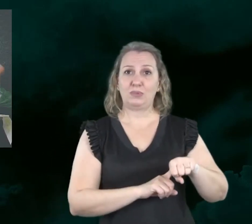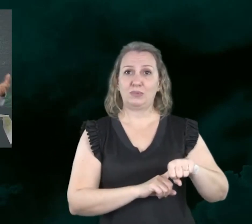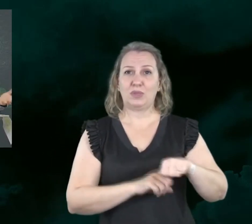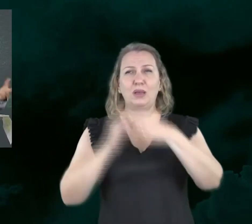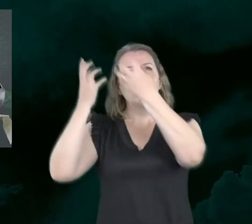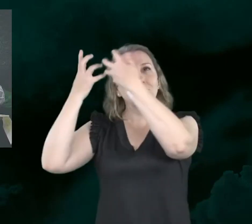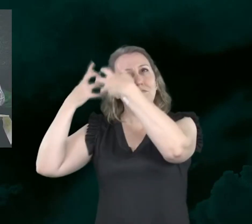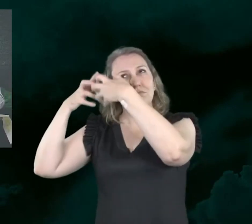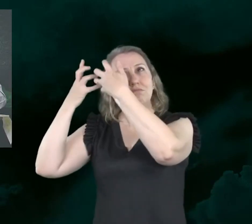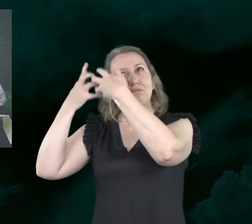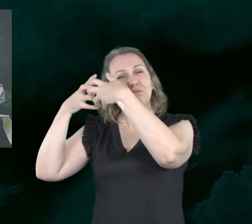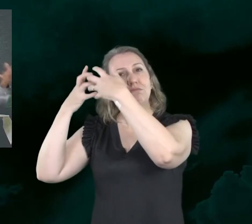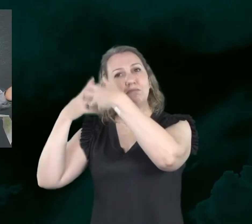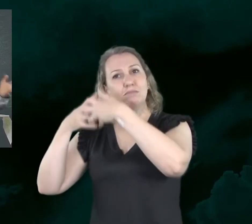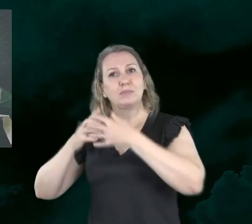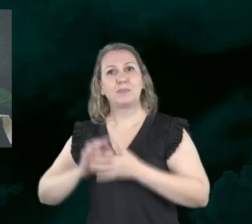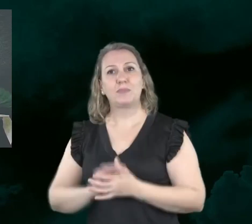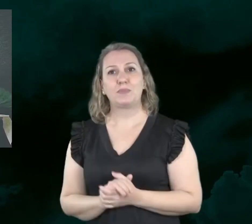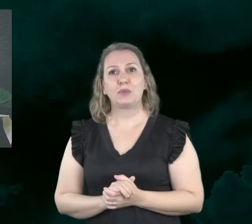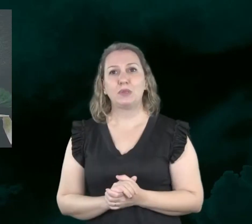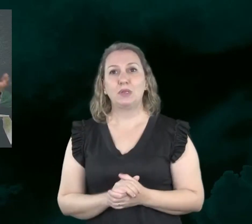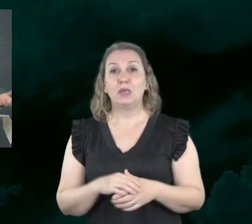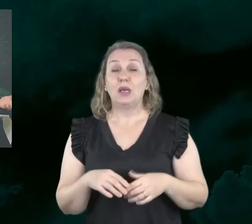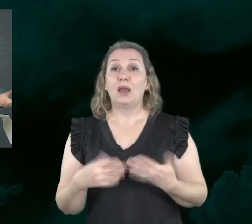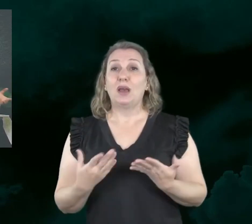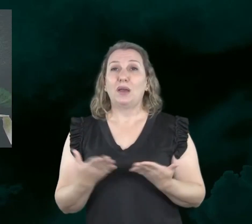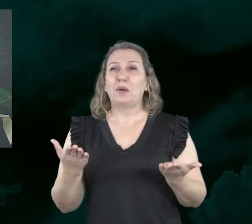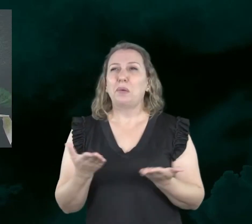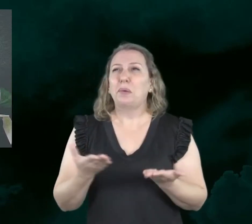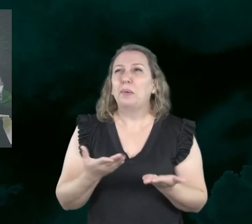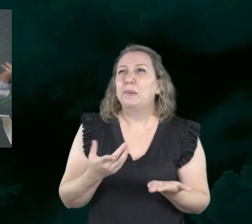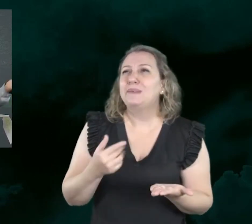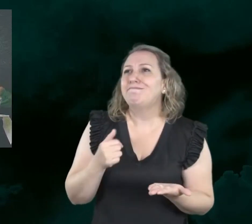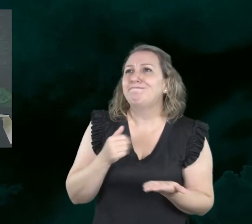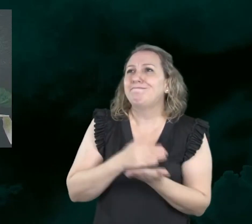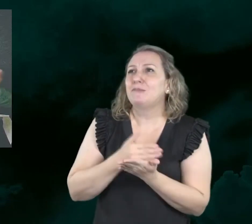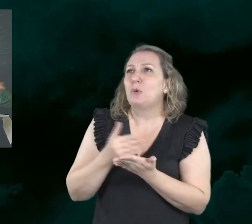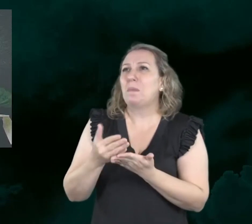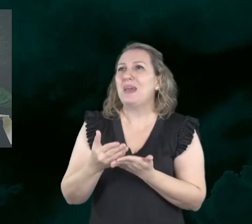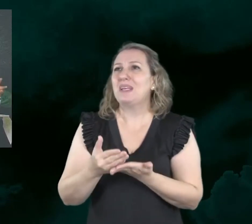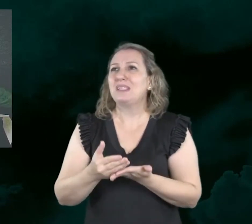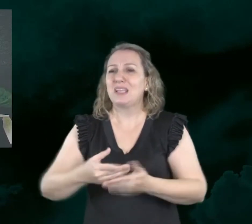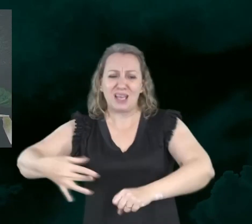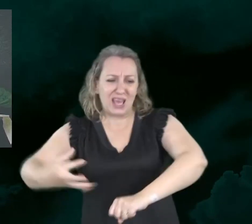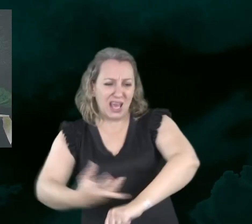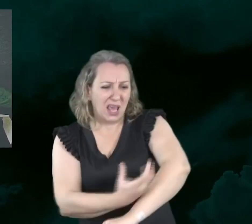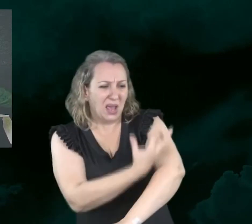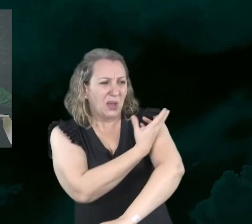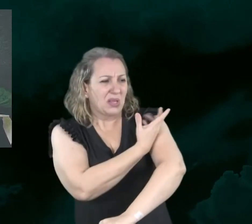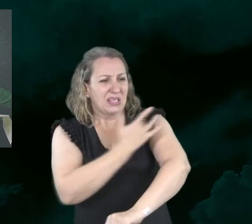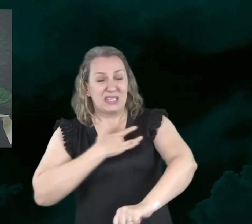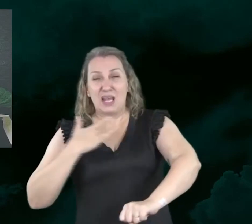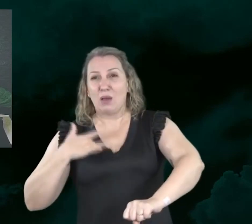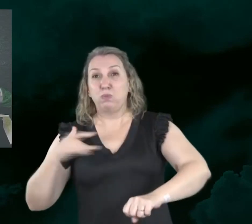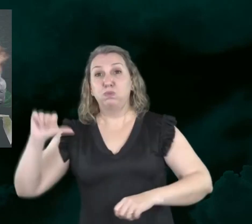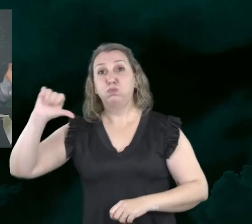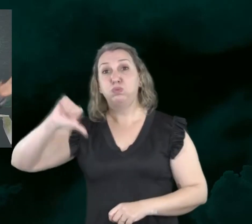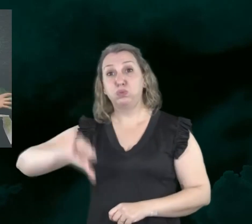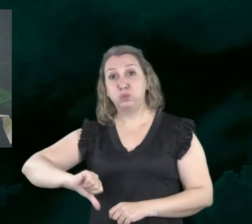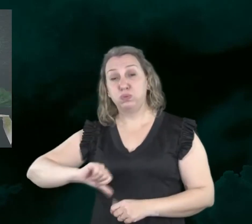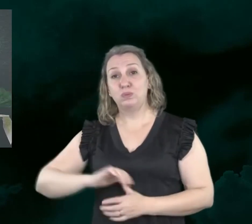tipo de problema também de saúde, mental também, psicológica, etc. E as pessoas